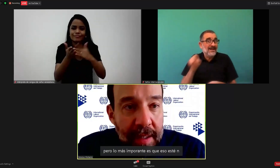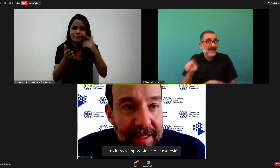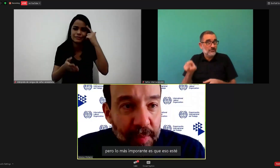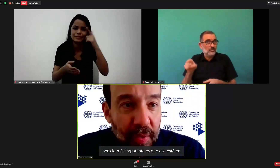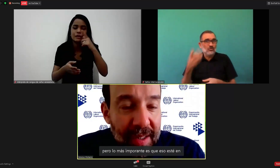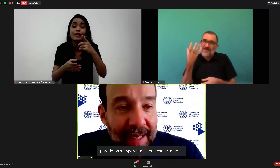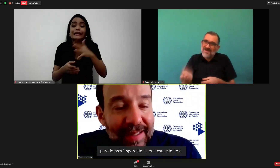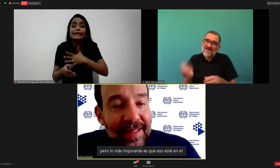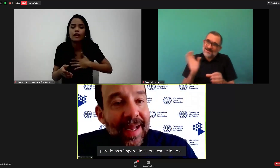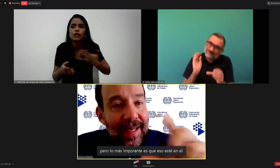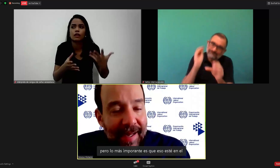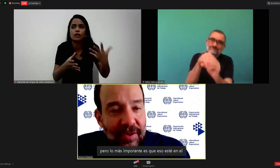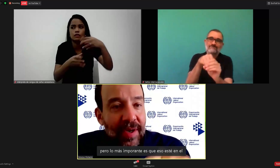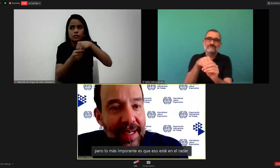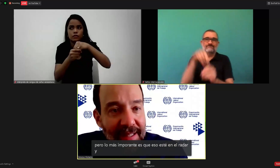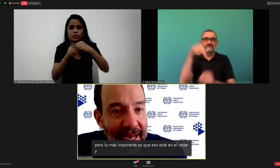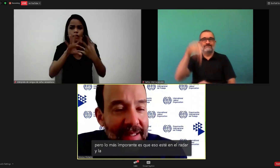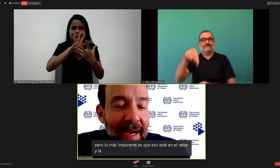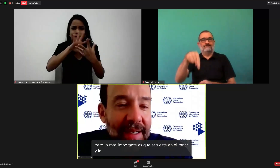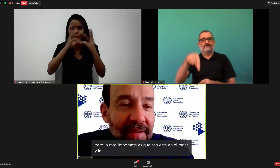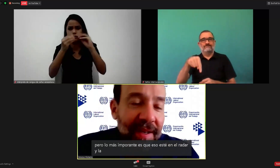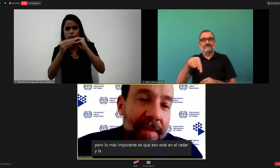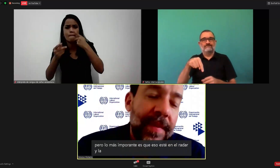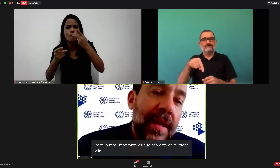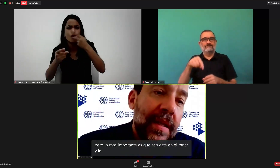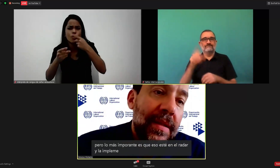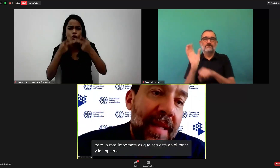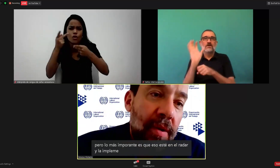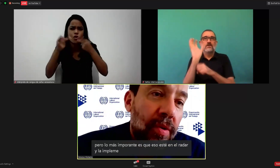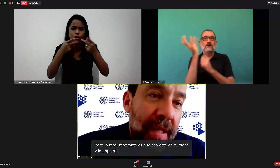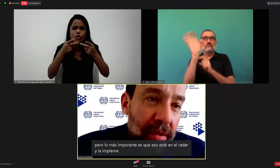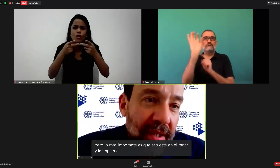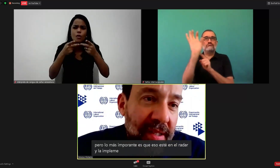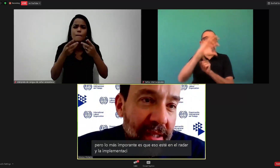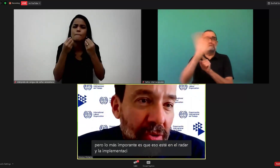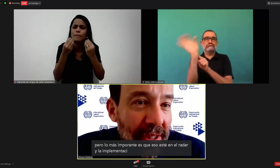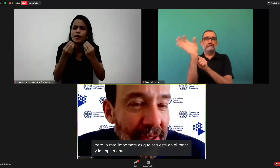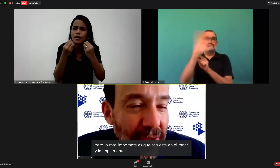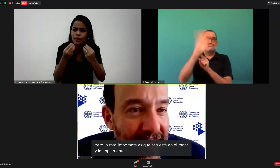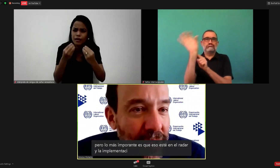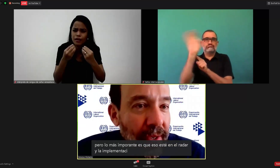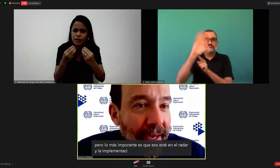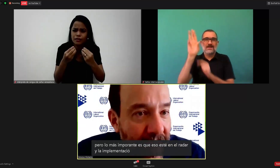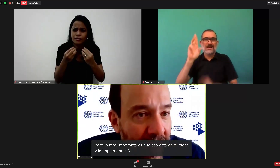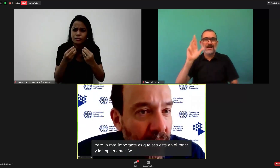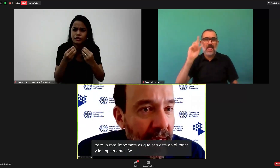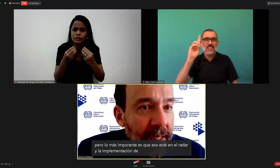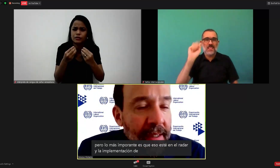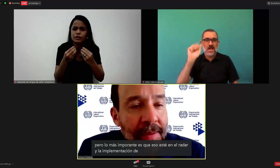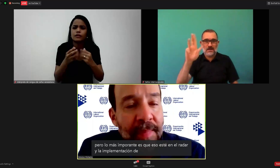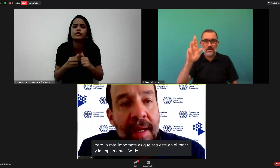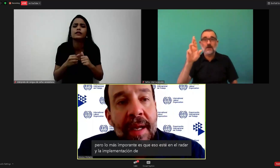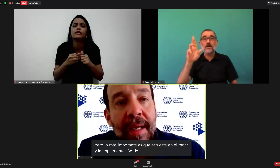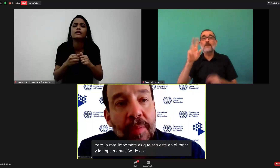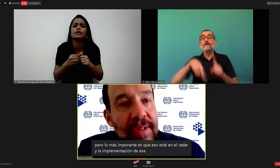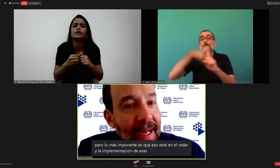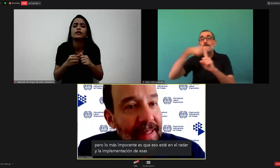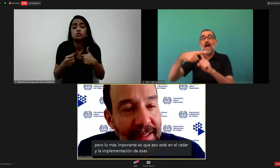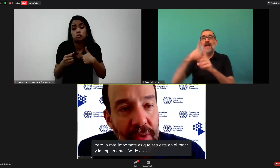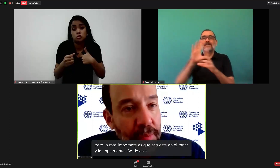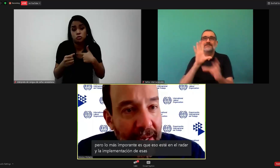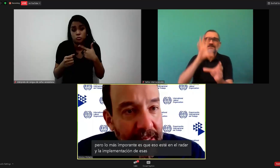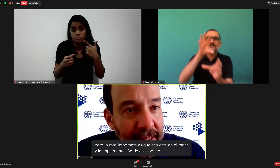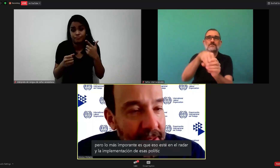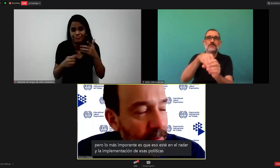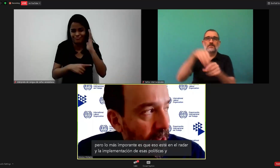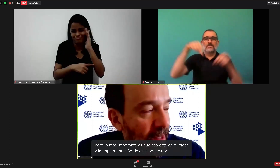implementación de esas políticas, que es organizada al nivel del coordinador residente. Entonces, les sugeriría a los colegas que